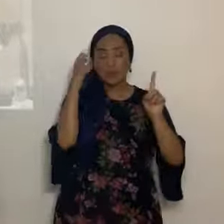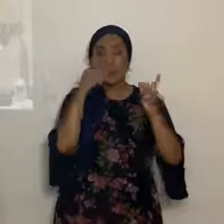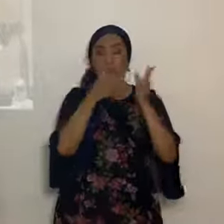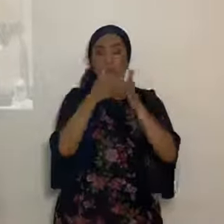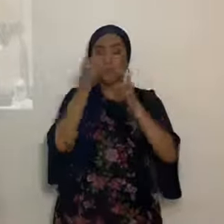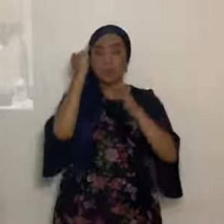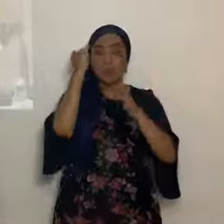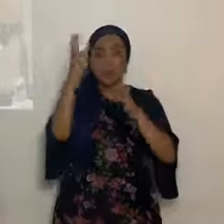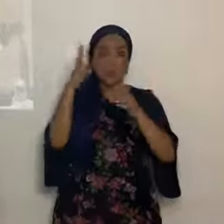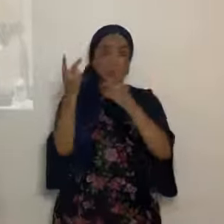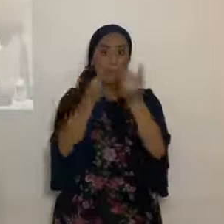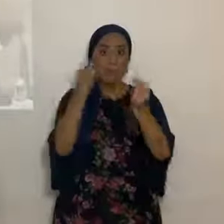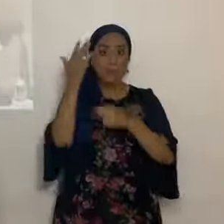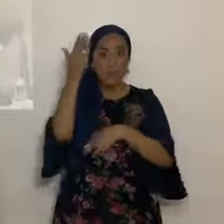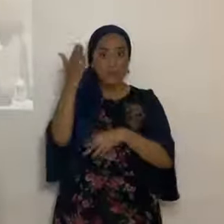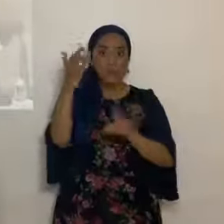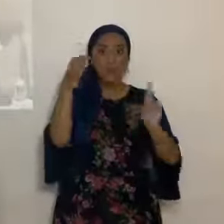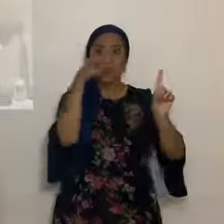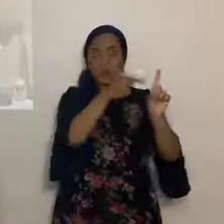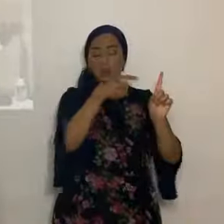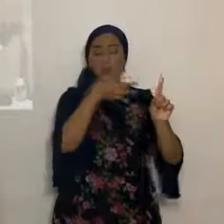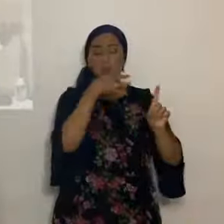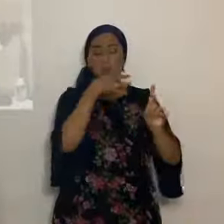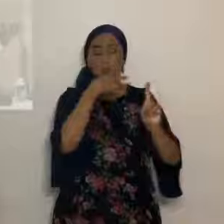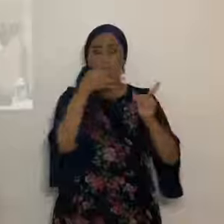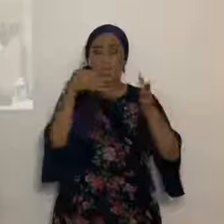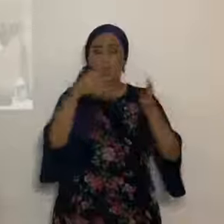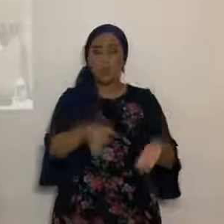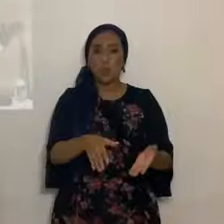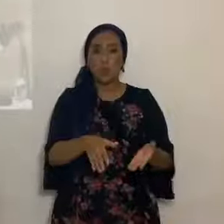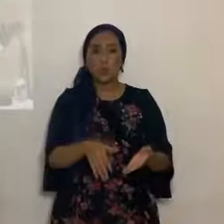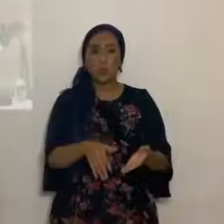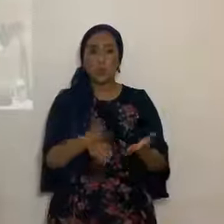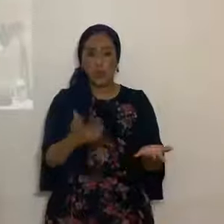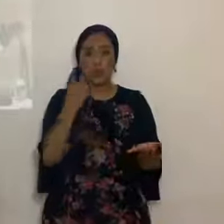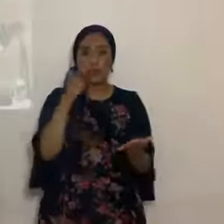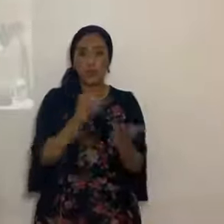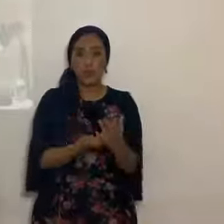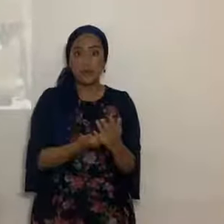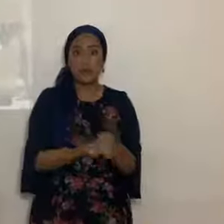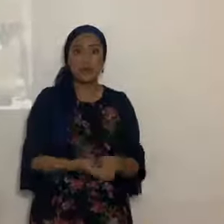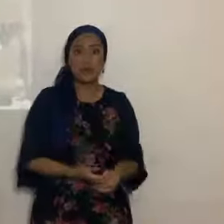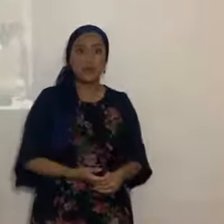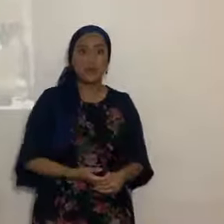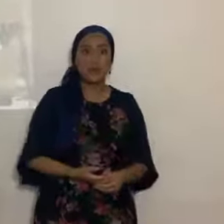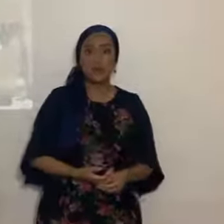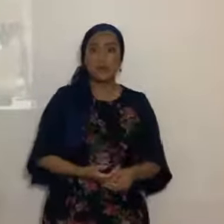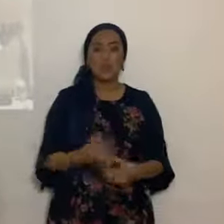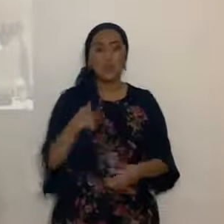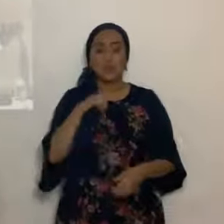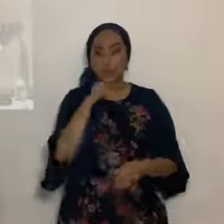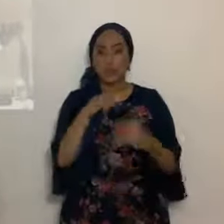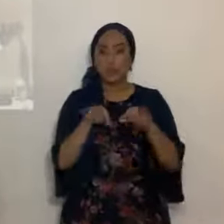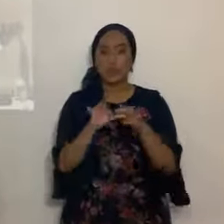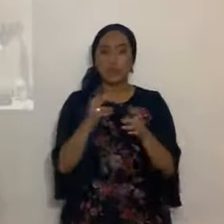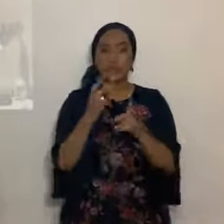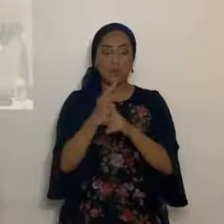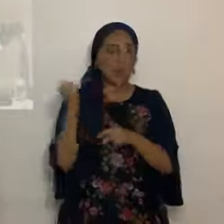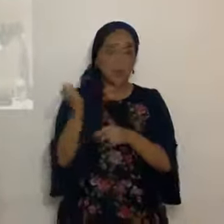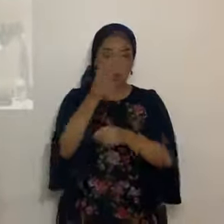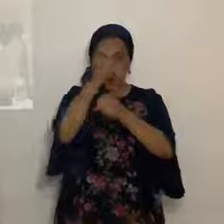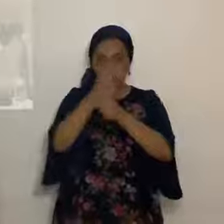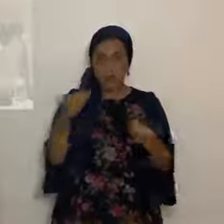obra de Yahshua estuvo próximo a la muerte. ¿Cómo ven esto? Entonces nos vamos a empezar a cuidar aquí más todos los que